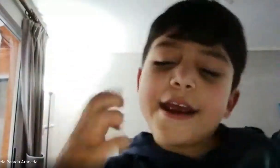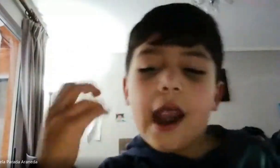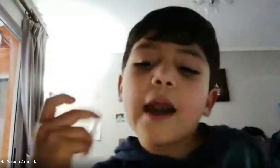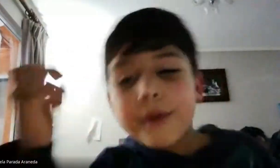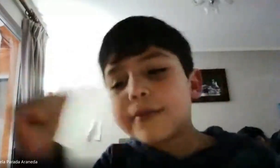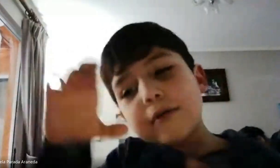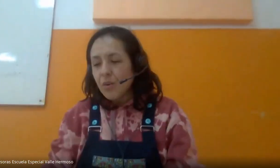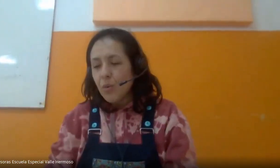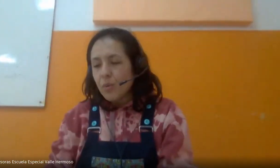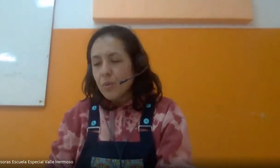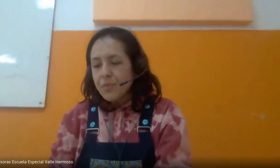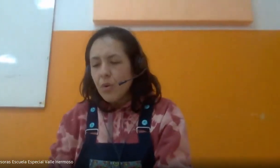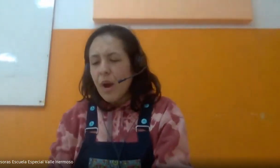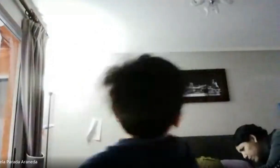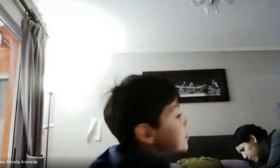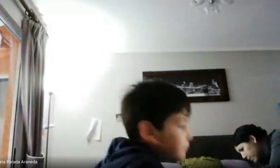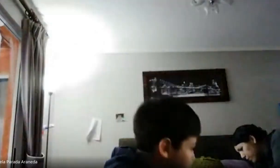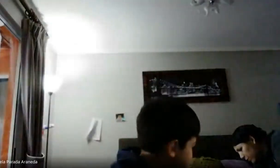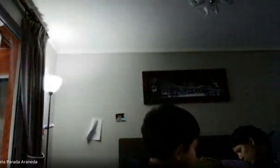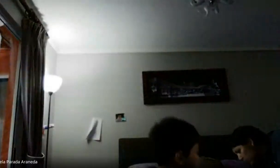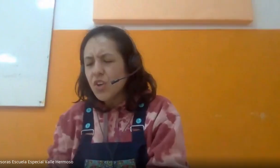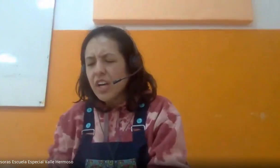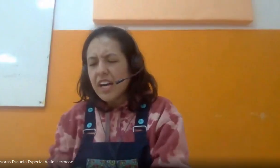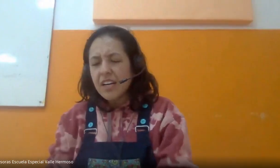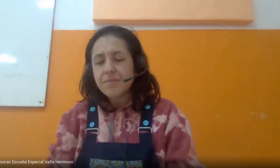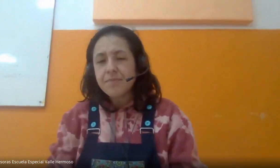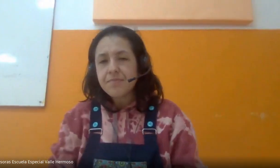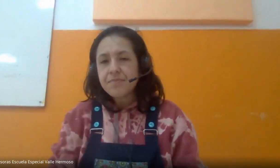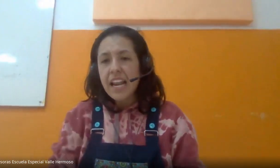Ahora miren, ¿cuál nos toca? ¿Cuál nos toca? ¿La?